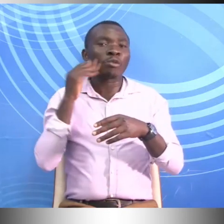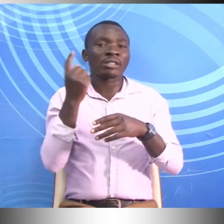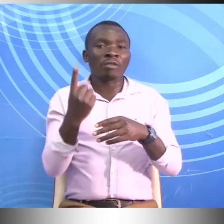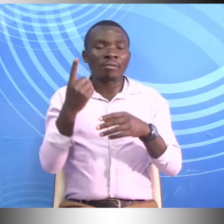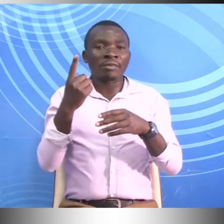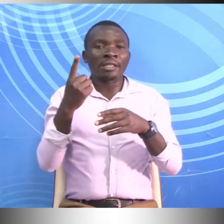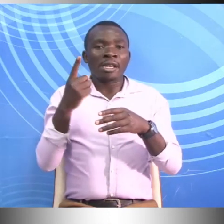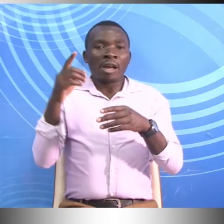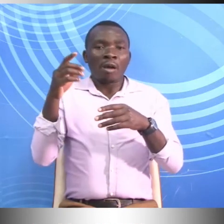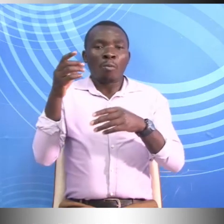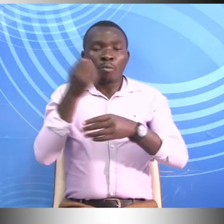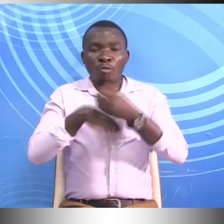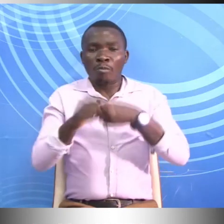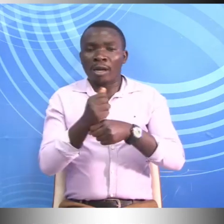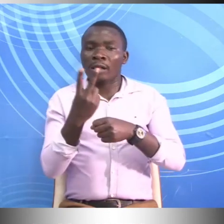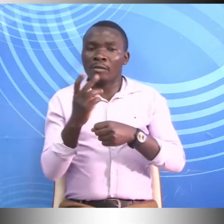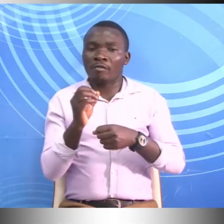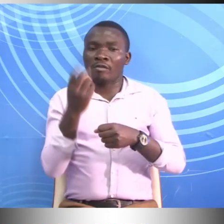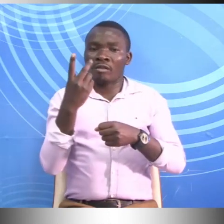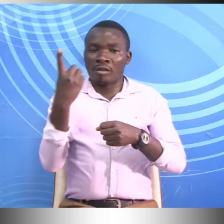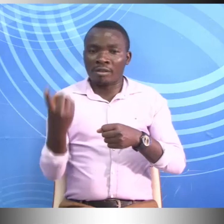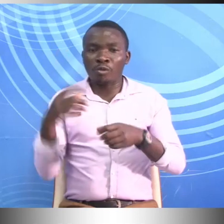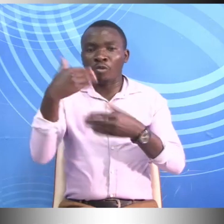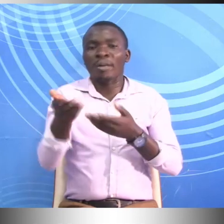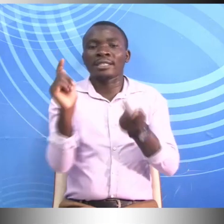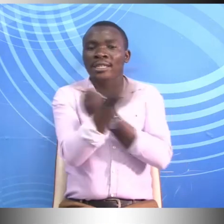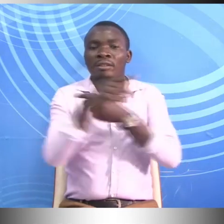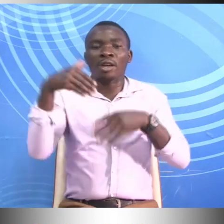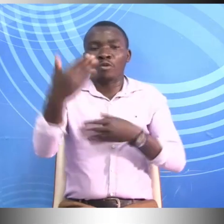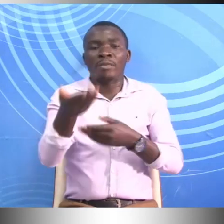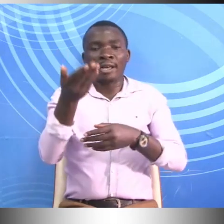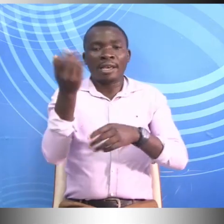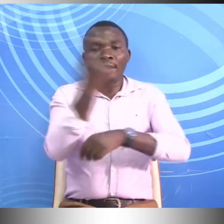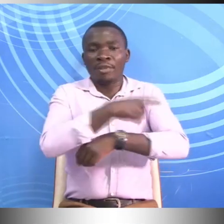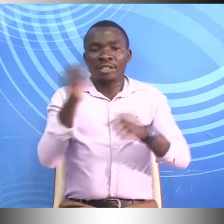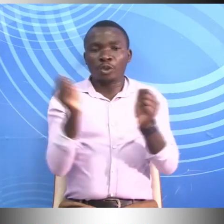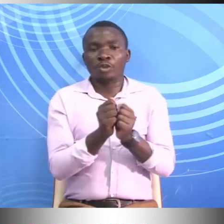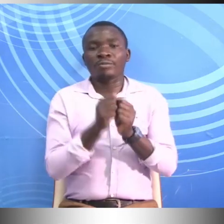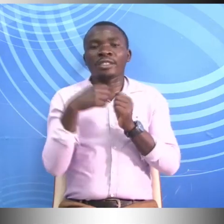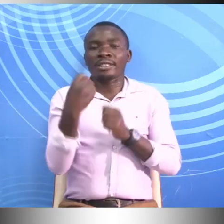nyuma y'iminsi 15 hashingiwe ku isesengura ry'inzego z'ubuzima.